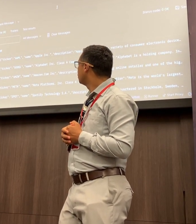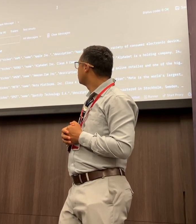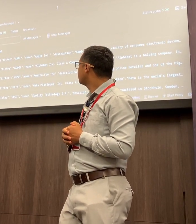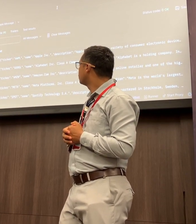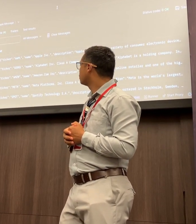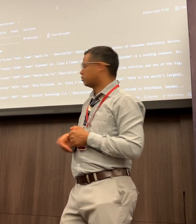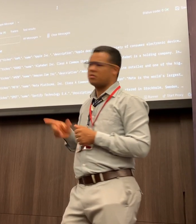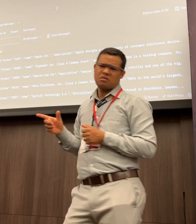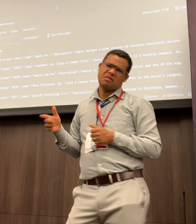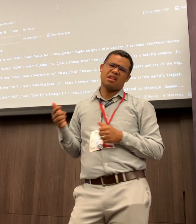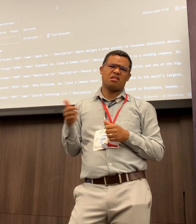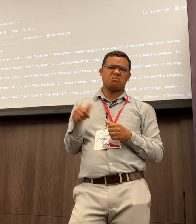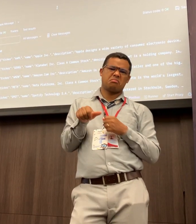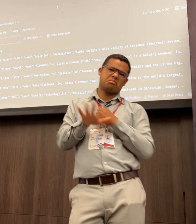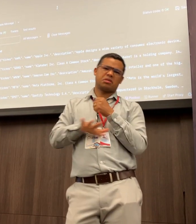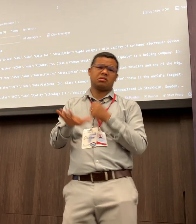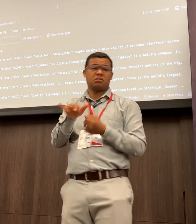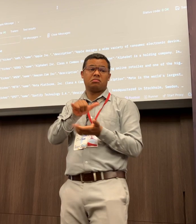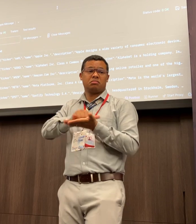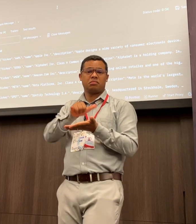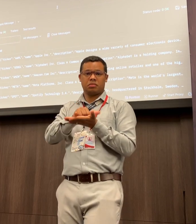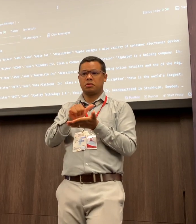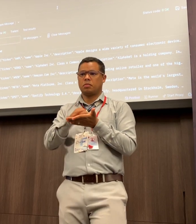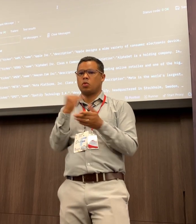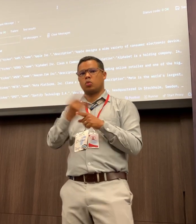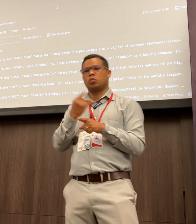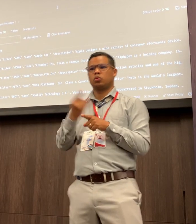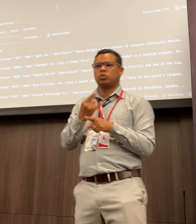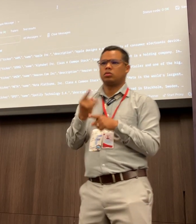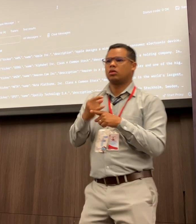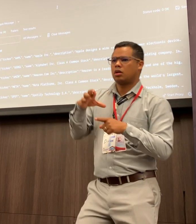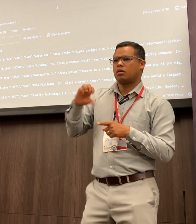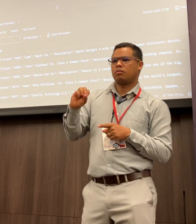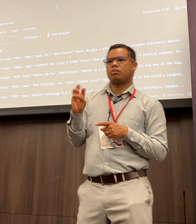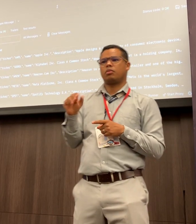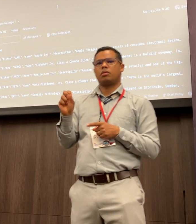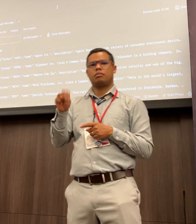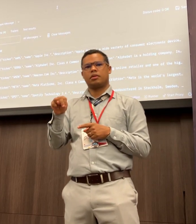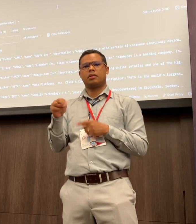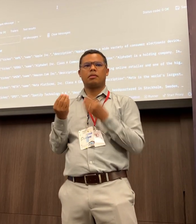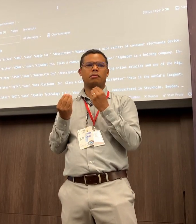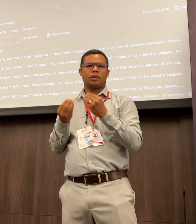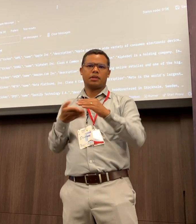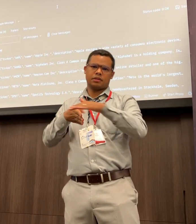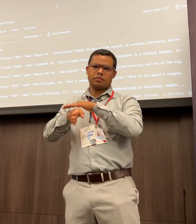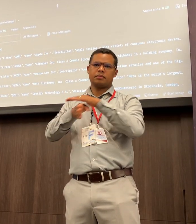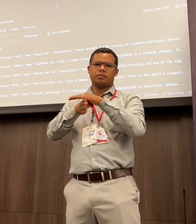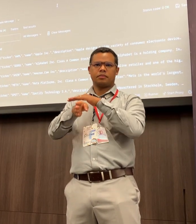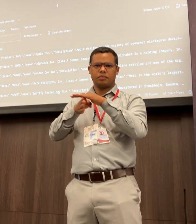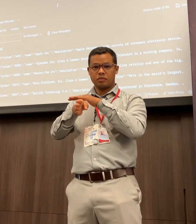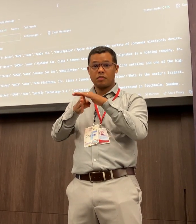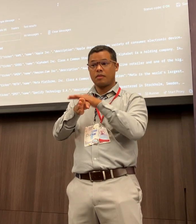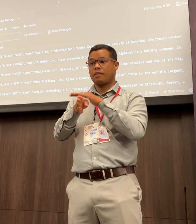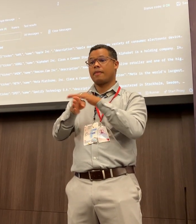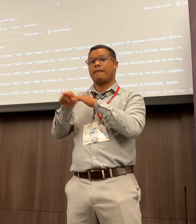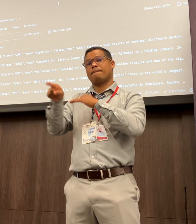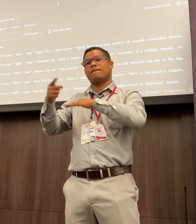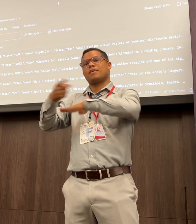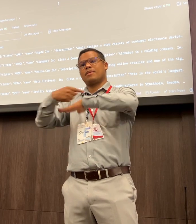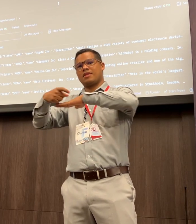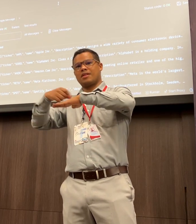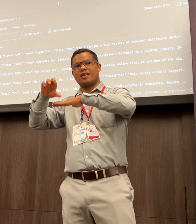básicamente es lo mismo, estamos utilizando Postman para poder acceder a Google Cloud Run,